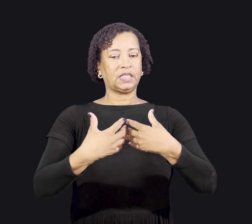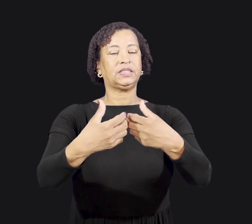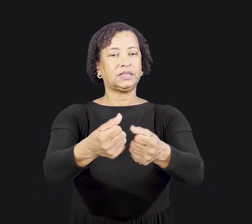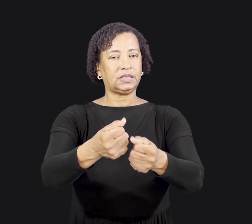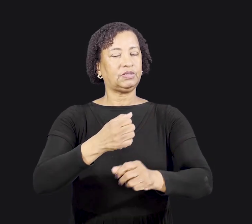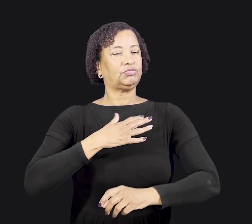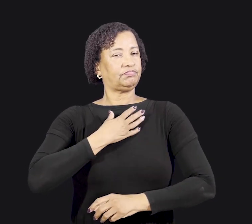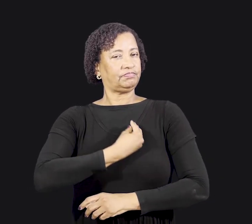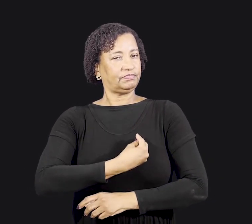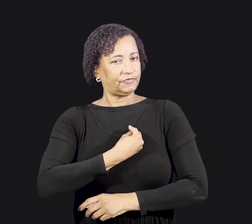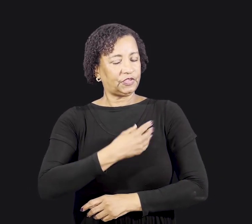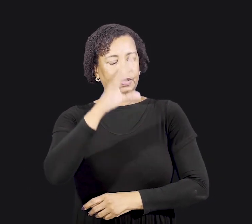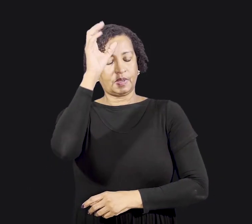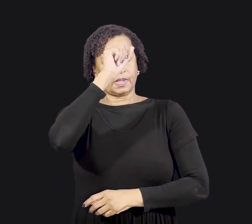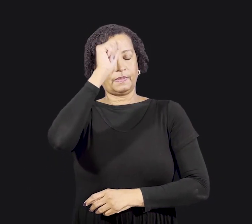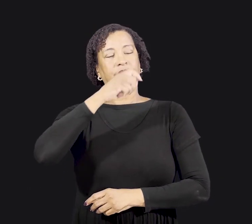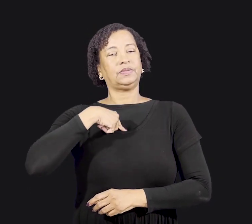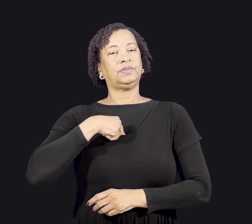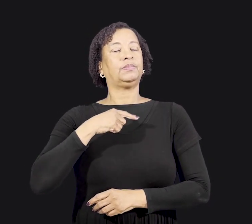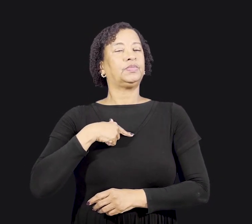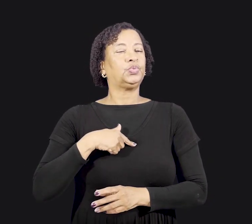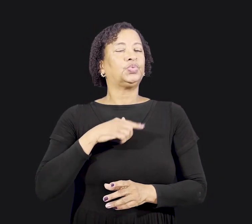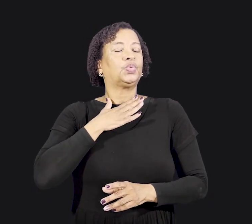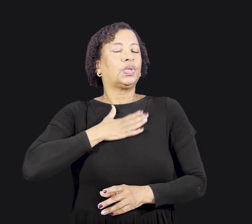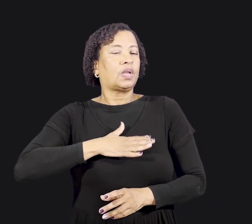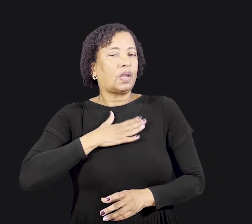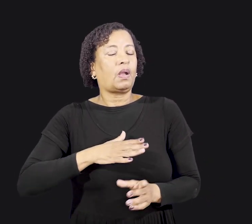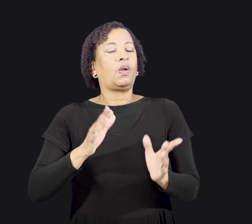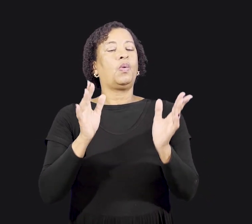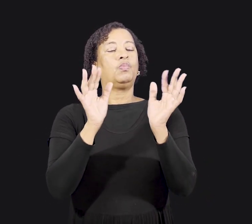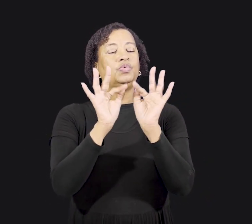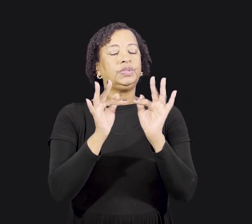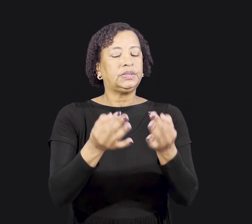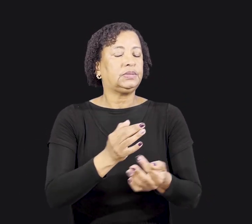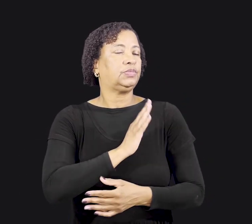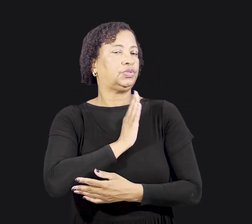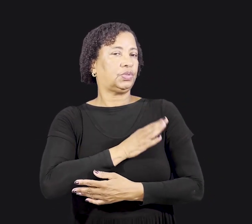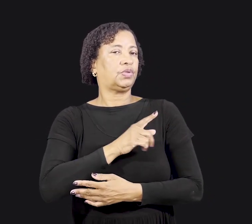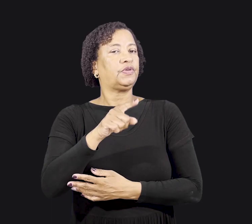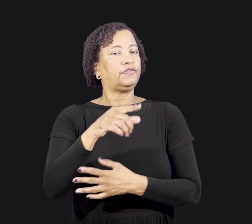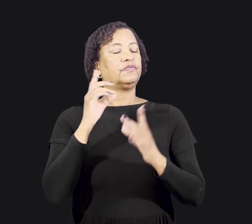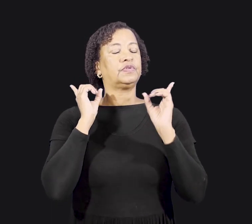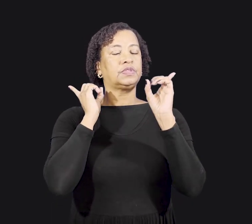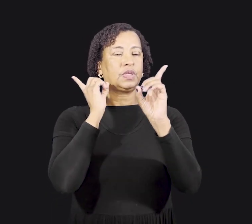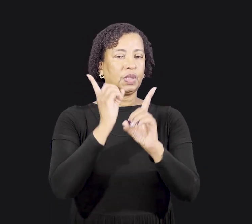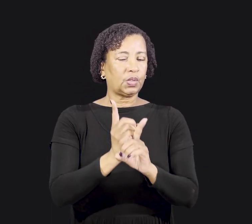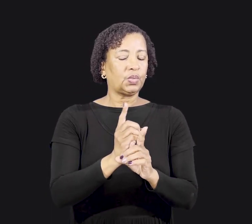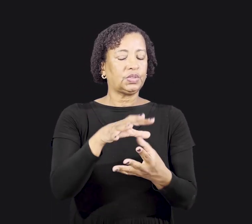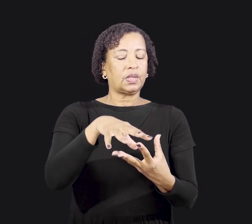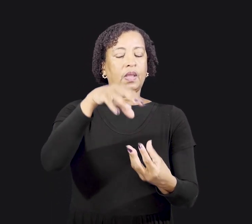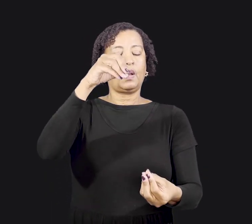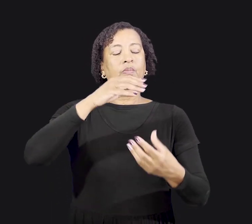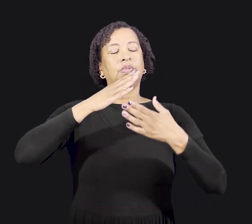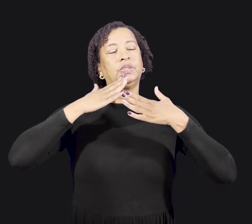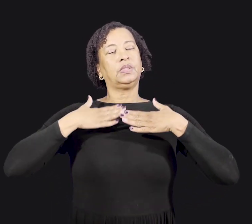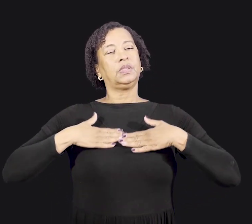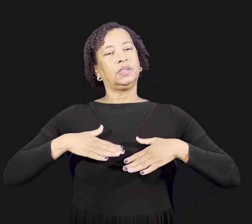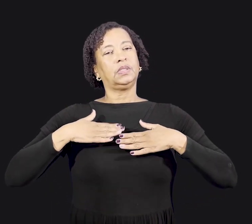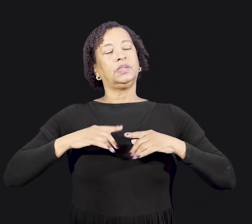e aprendam de mim, pois sou manso e humilde de coração. E vocês encontrarão descanso para suas almas, pois o meu jugo